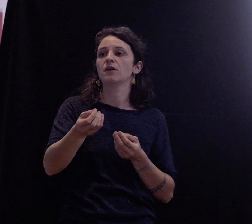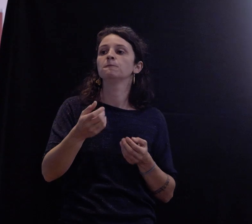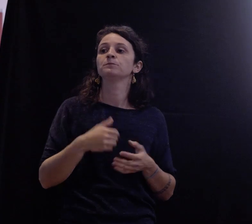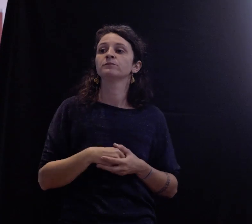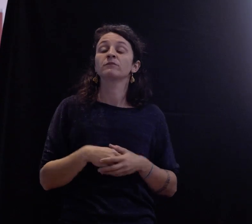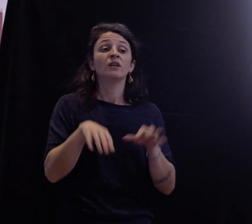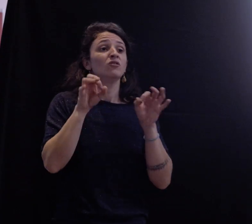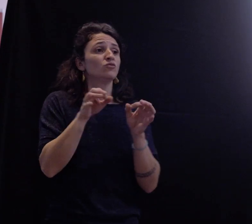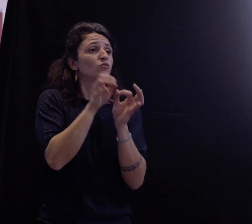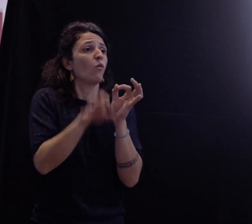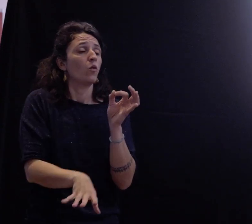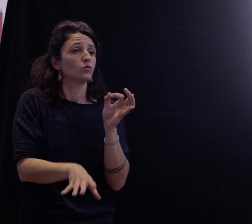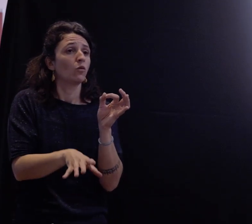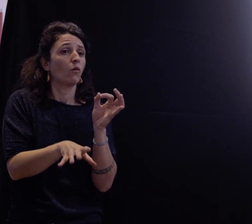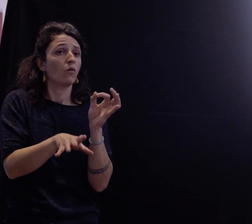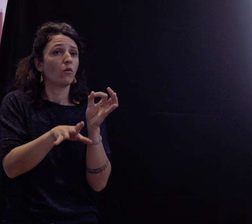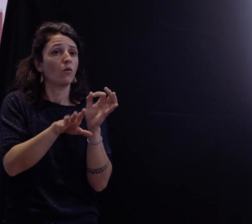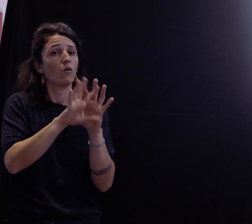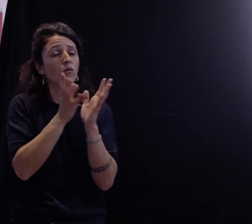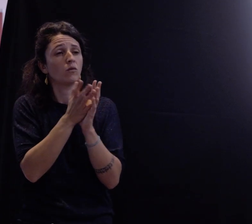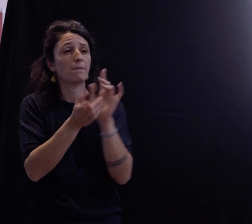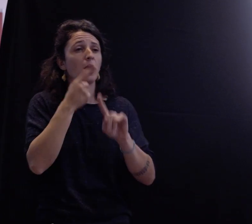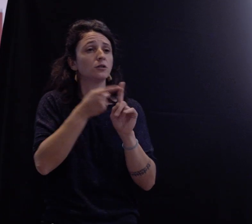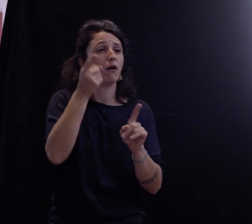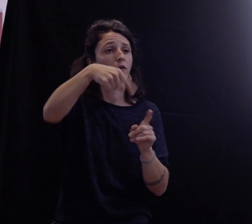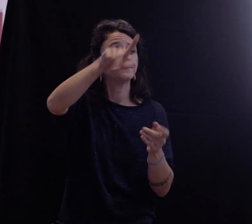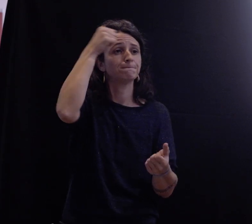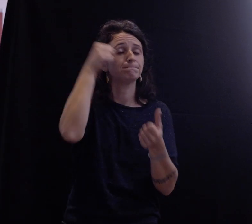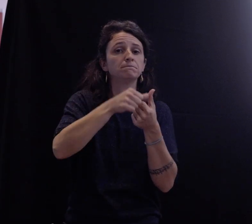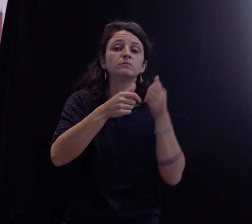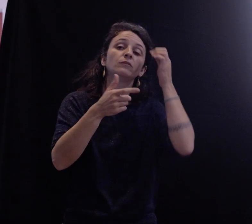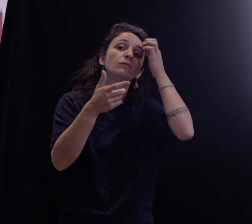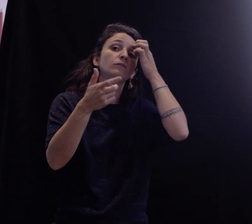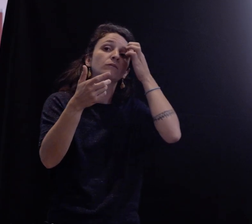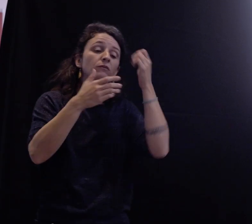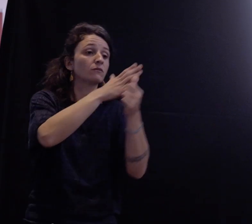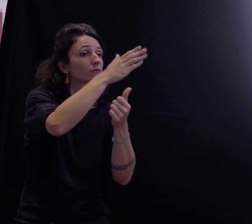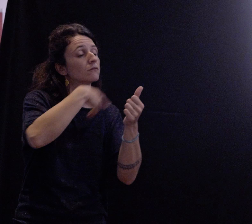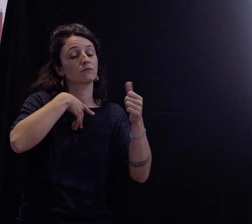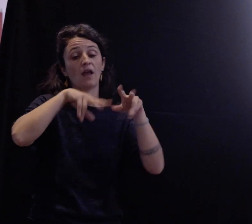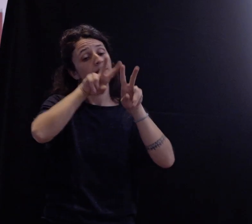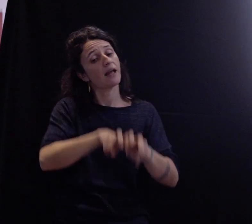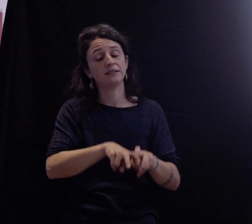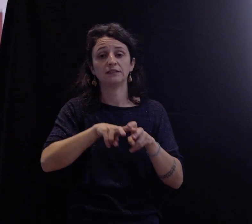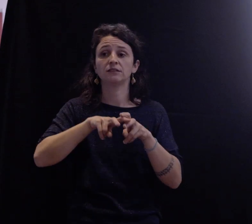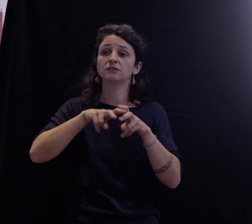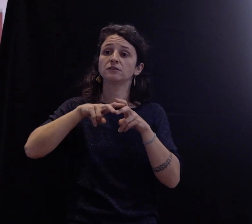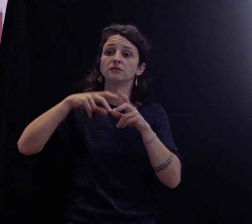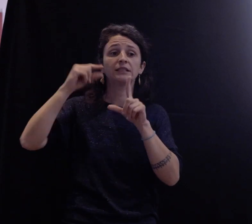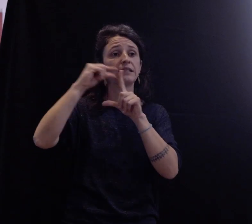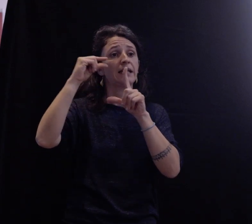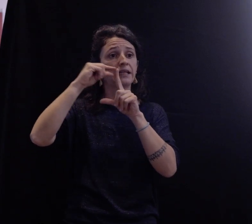avec les grands éléments qu'il faut retenir, à savoir que de faire les analyses génétiques, ça permet de confirmer